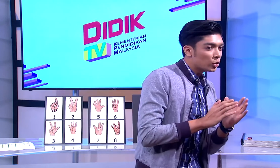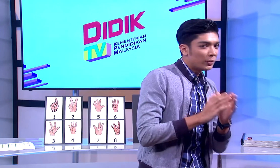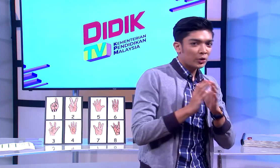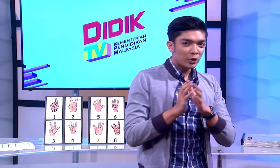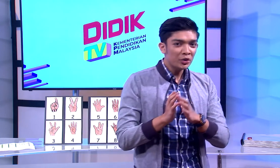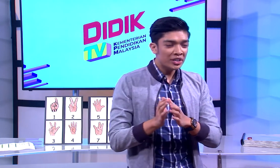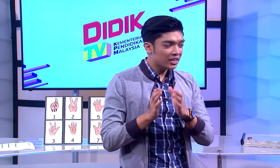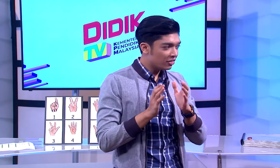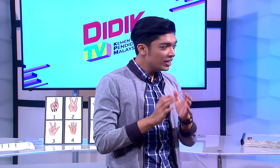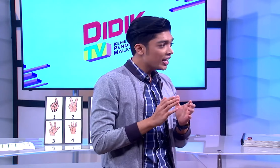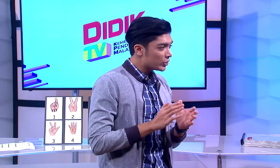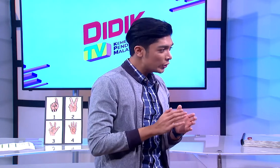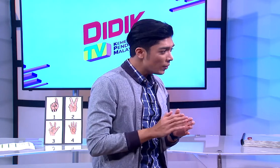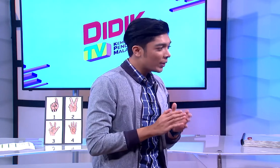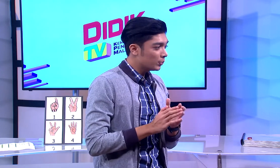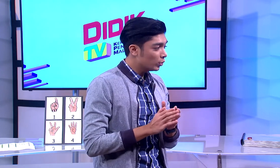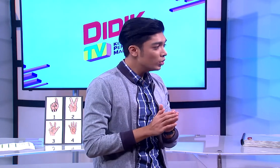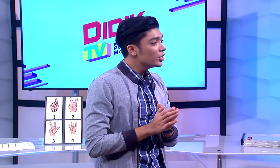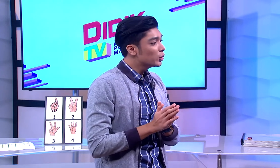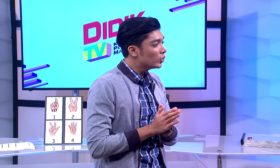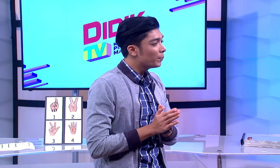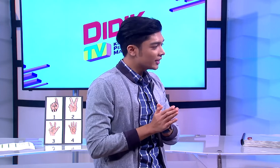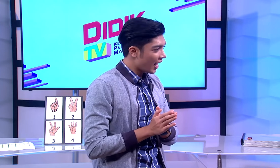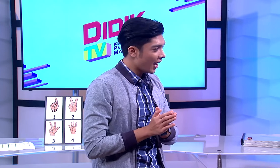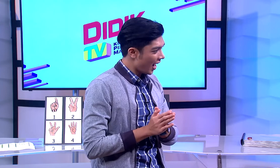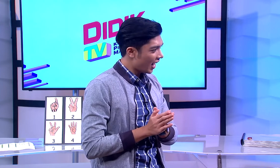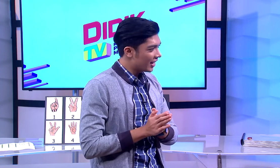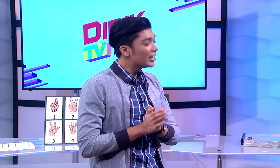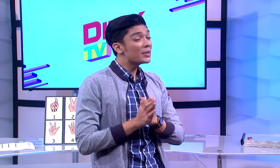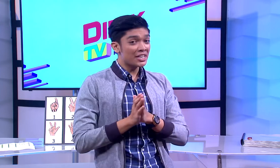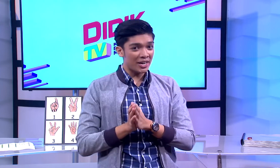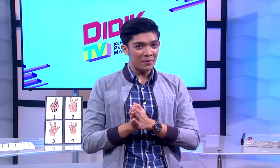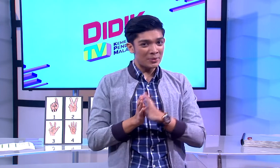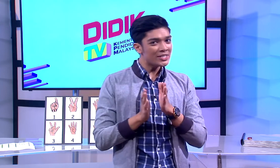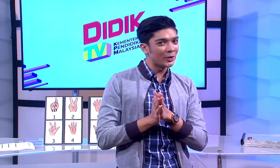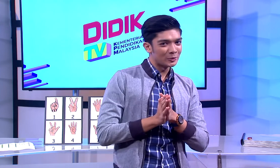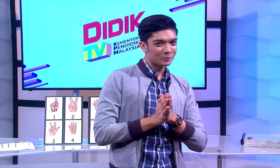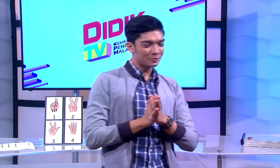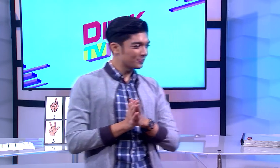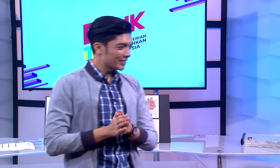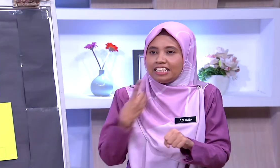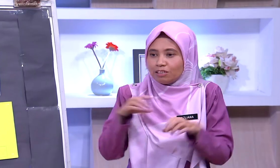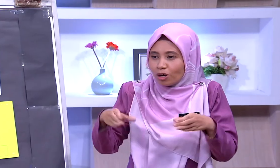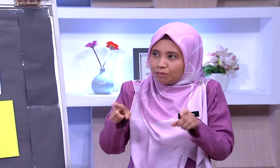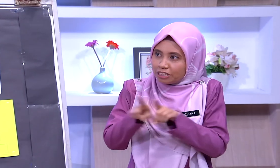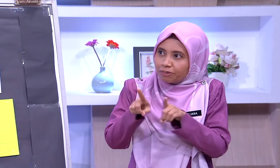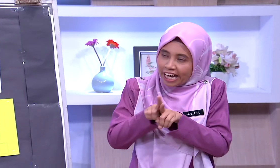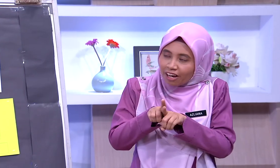menonton jedek TV esok pada pukul dua petak oke bisa Lex Indonesia boleh boleh Ice buat sama-sama ya